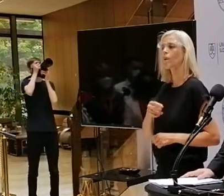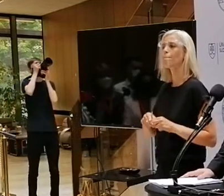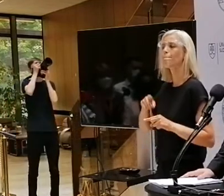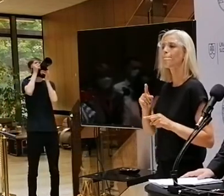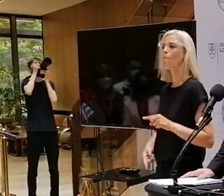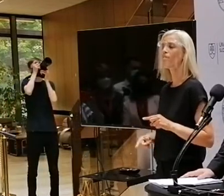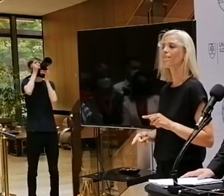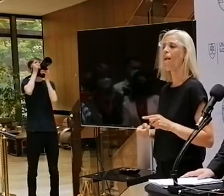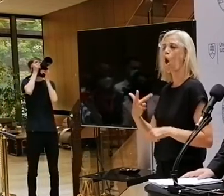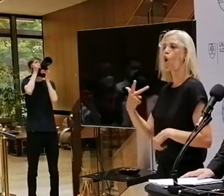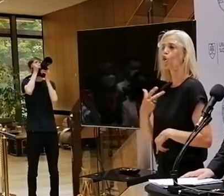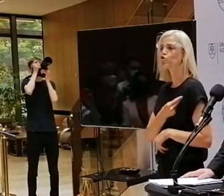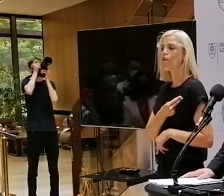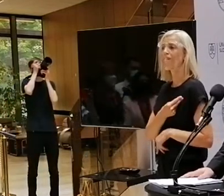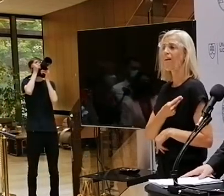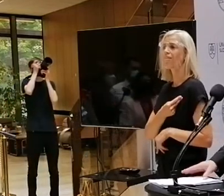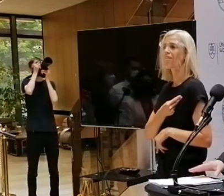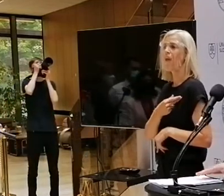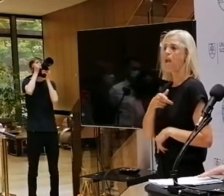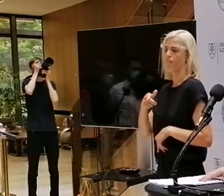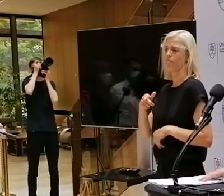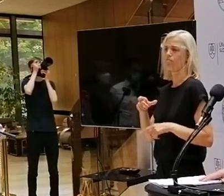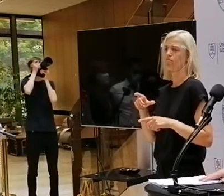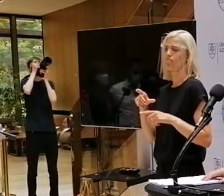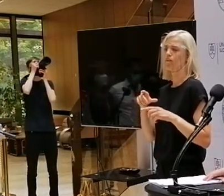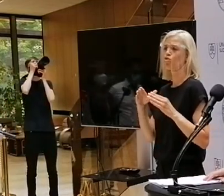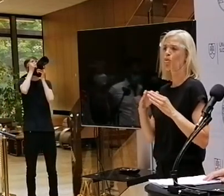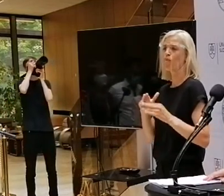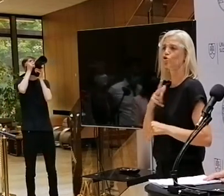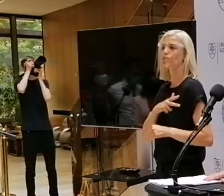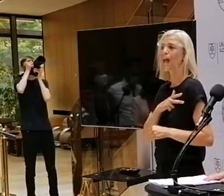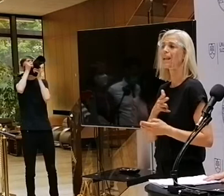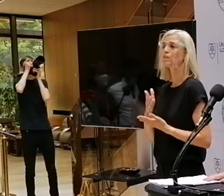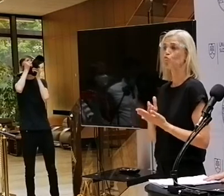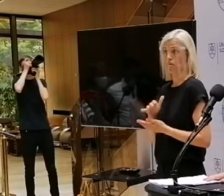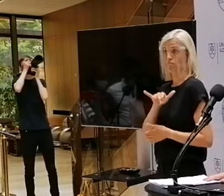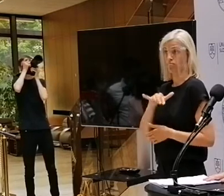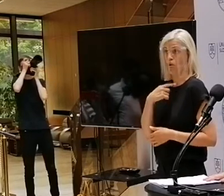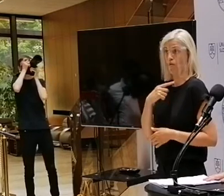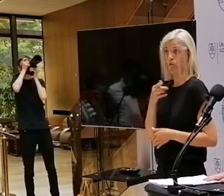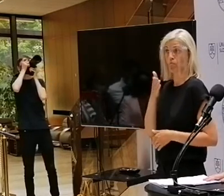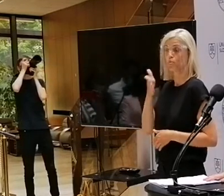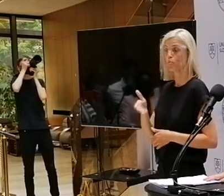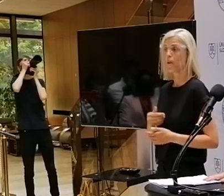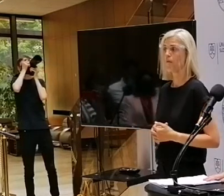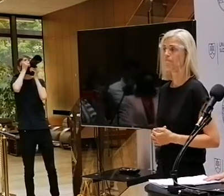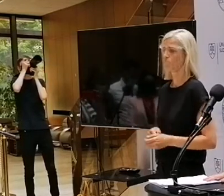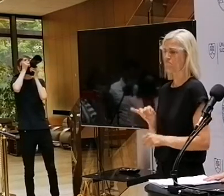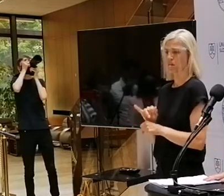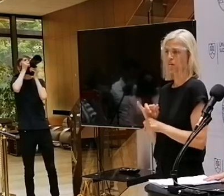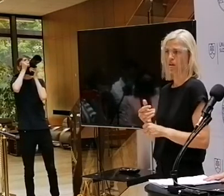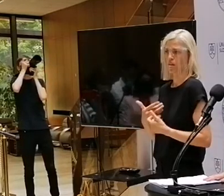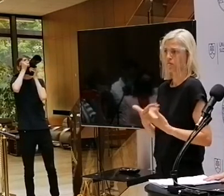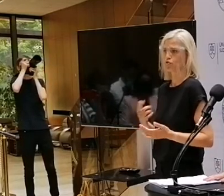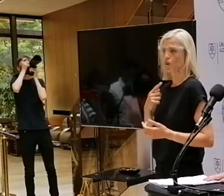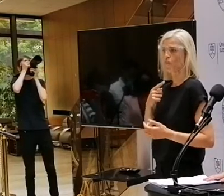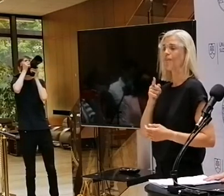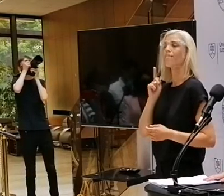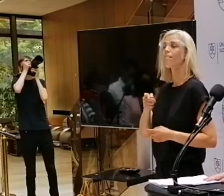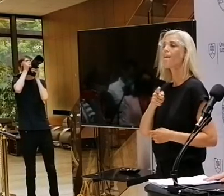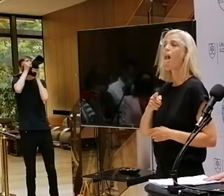očkovaní v zariadeniach sociálnych služieb? Nie je to v žiadnom štádiu. Viete, že v zariadeniach sociálnych služieb